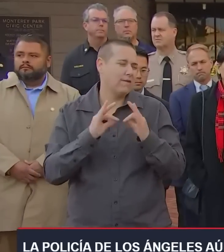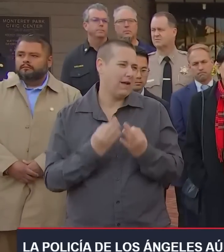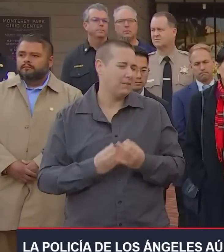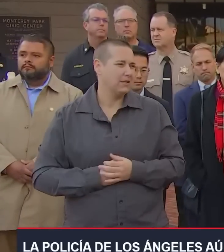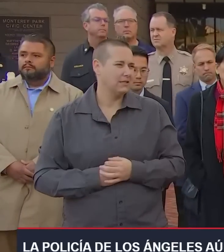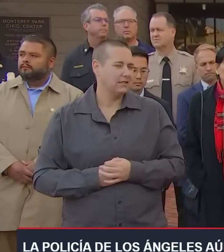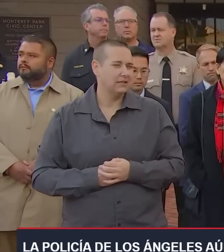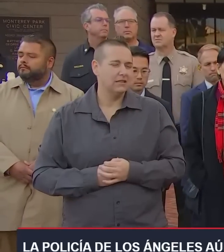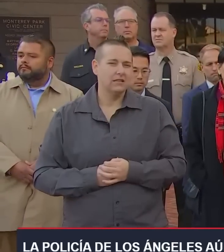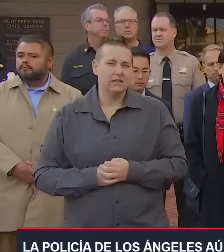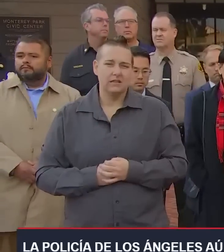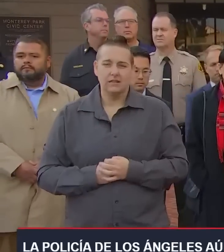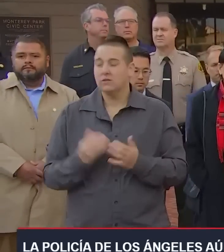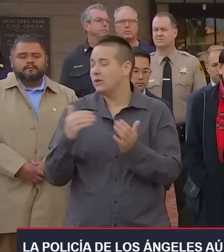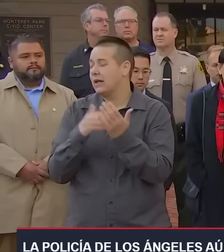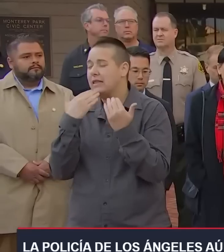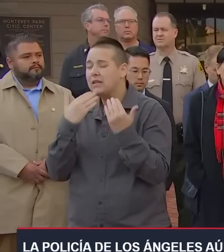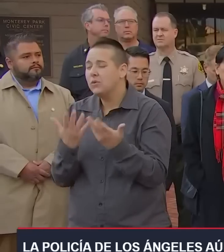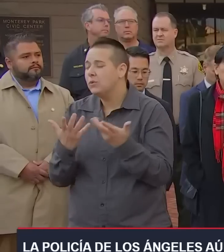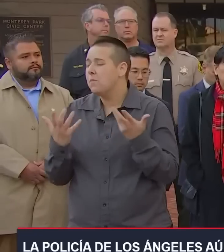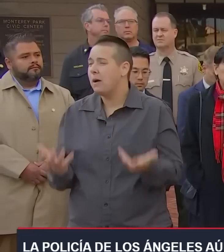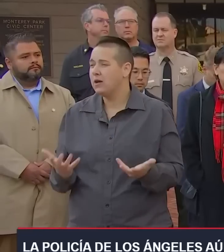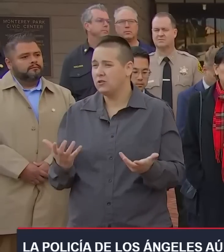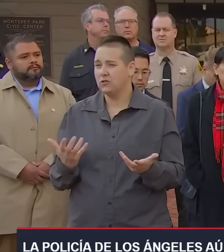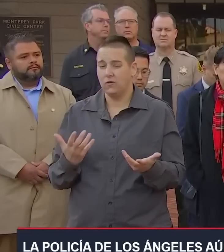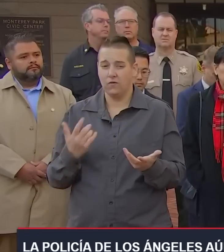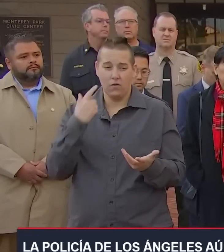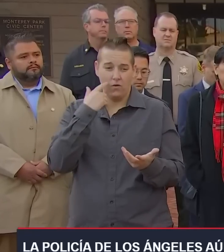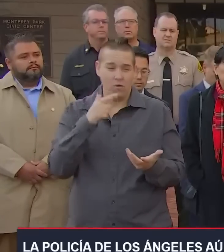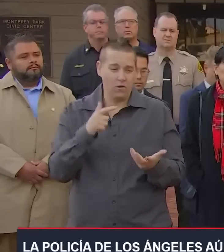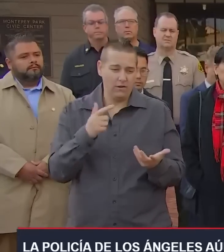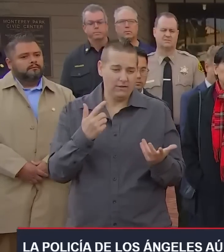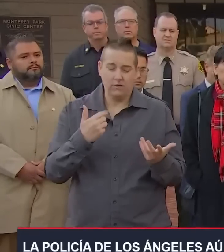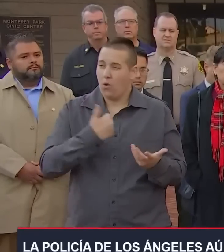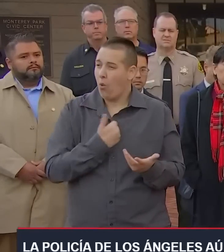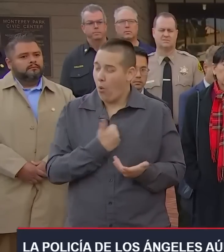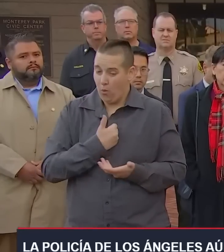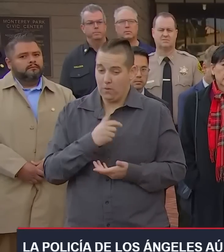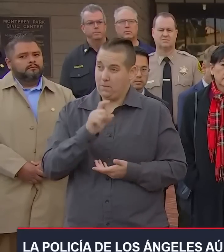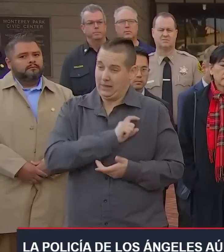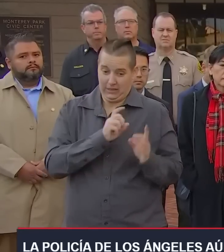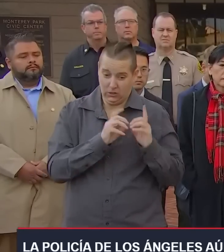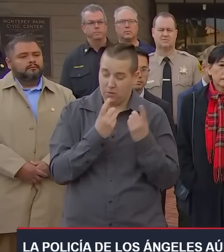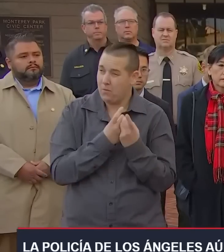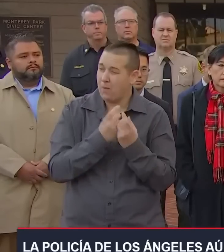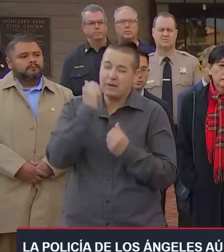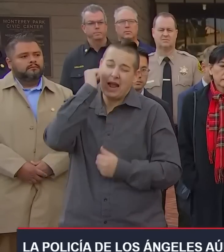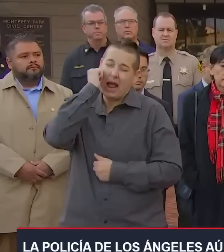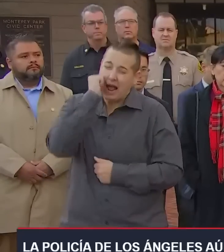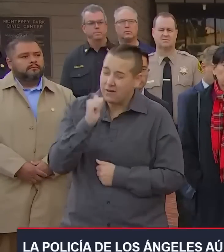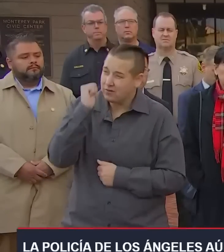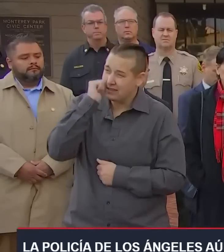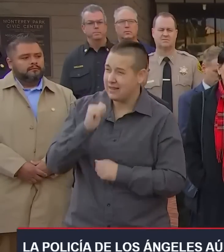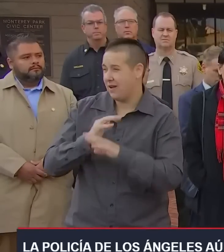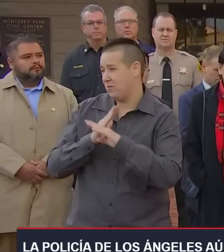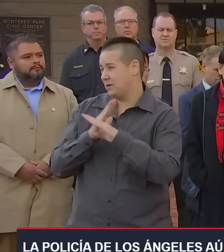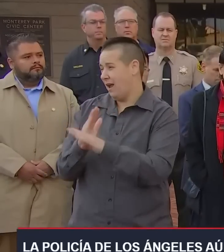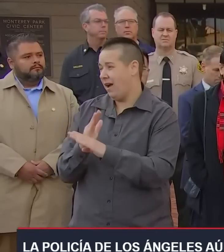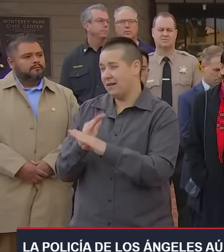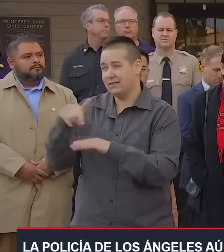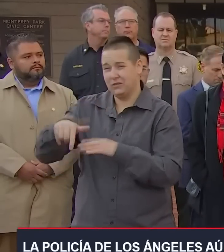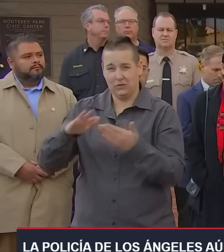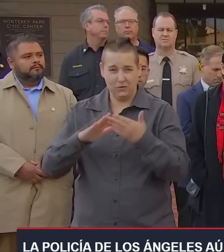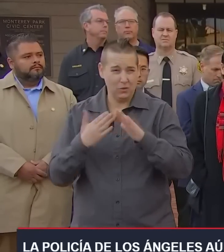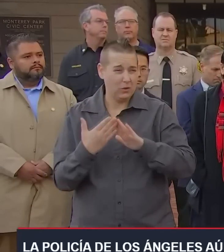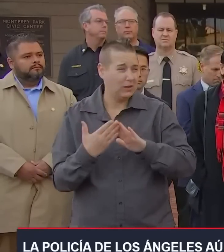agradecemos todo el apoyo a nuestra comunidad y familias Nuevamente muchas gracias a nuestro departamento de